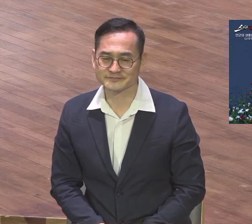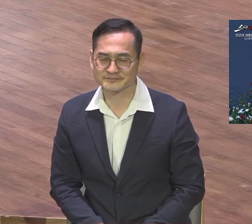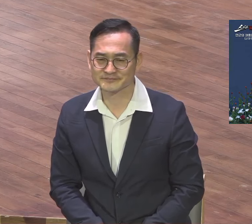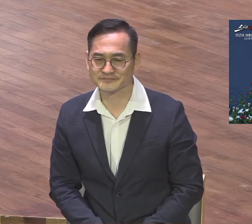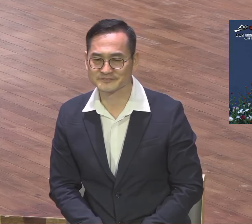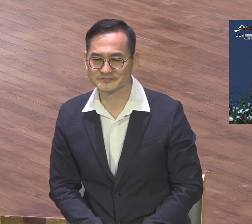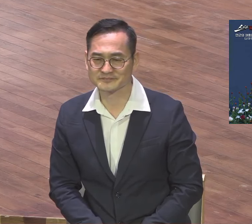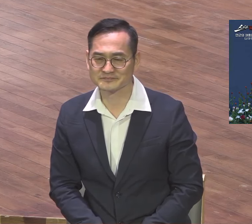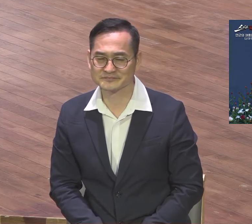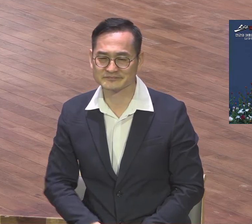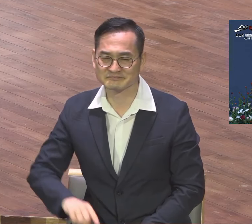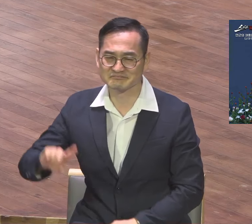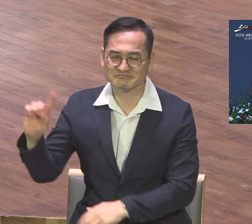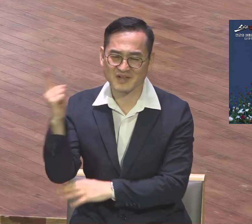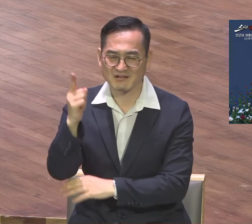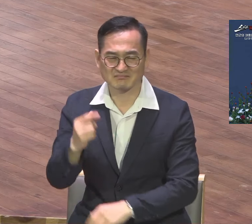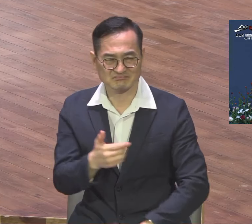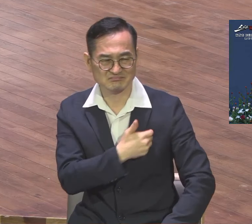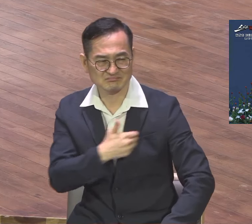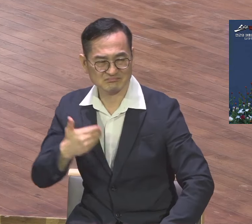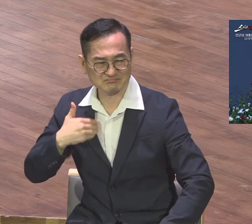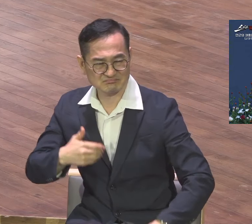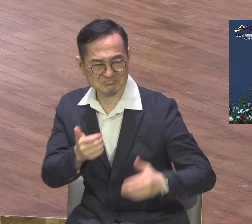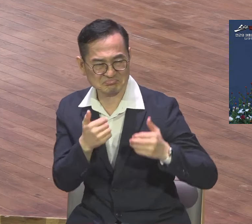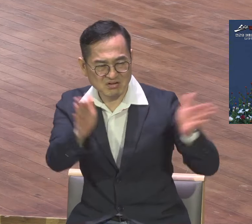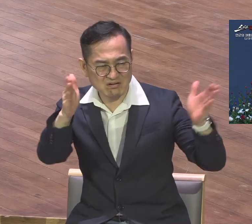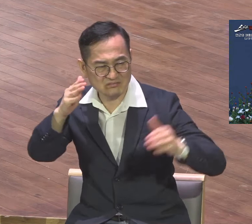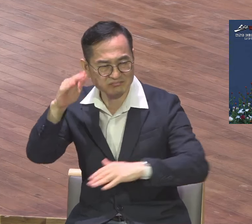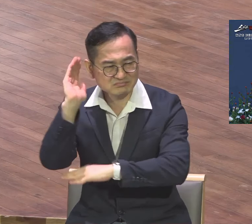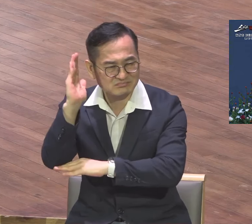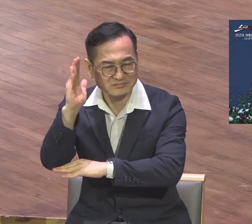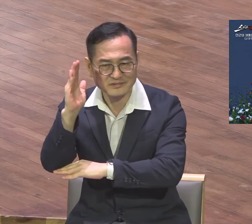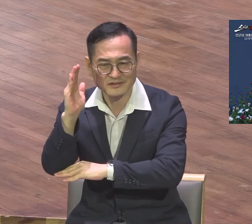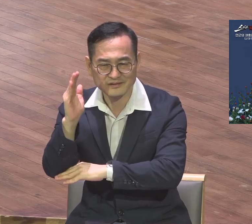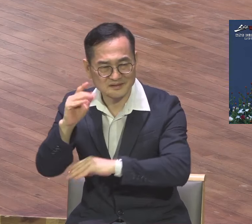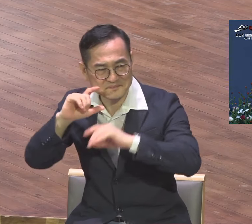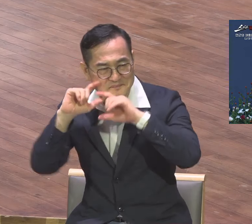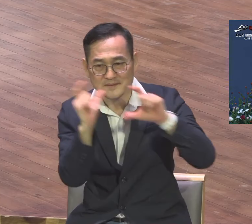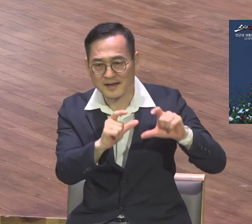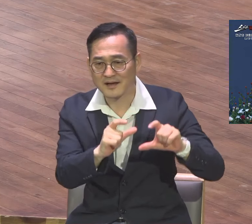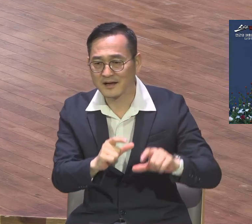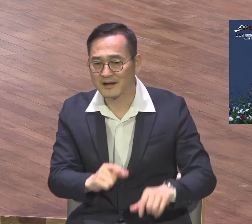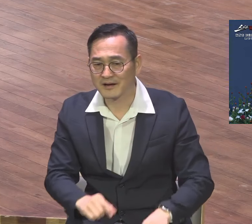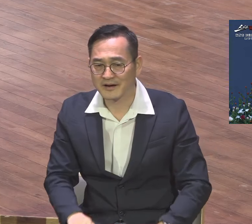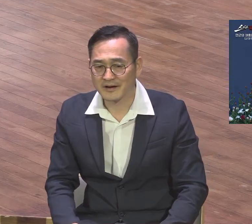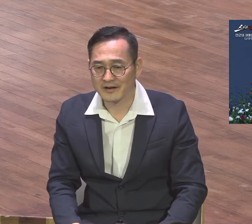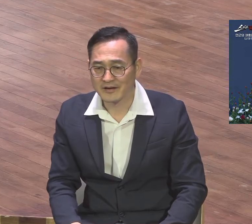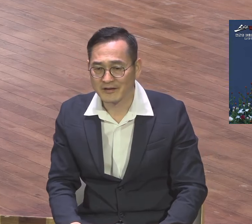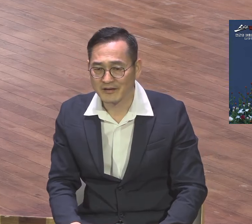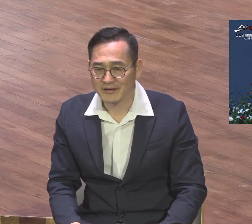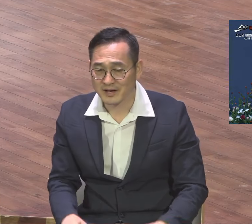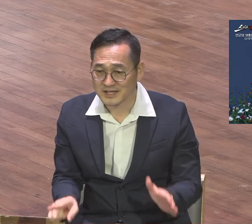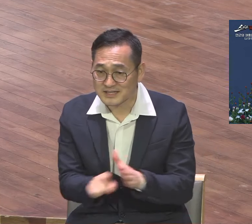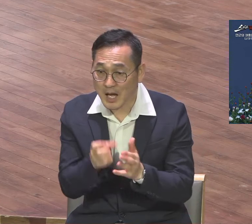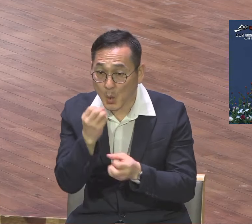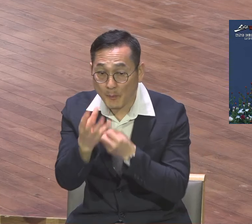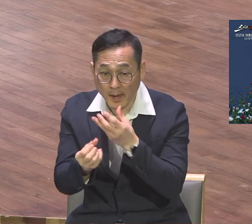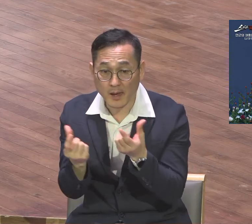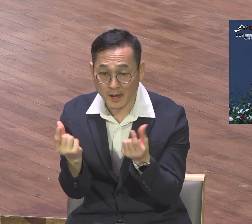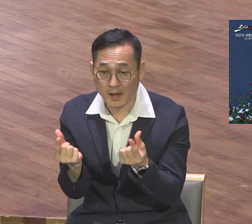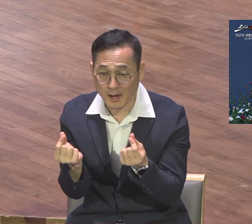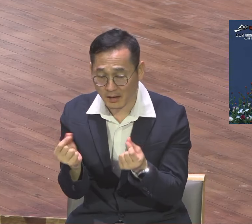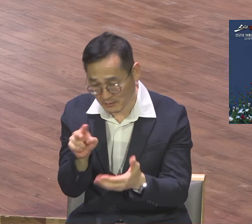그렇게 놀라운 이런 신앙 고백을 할 수 있는지